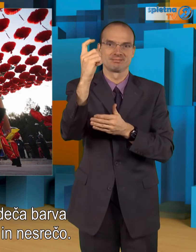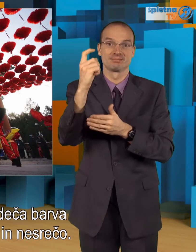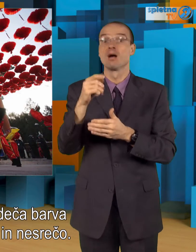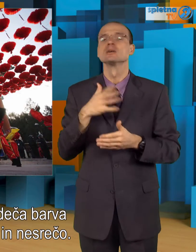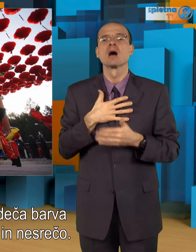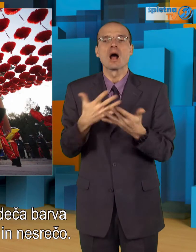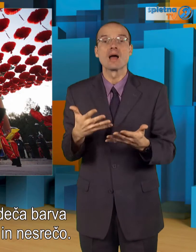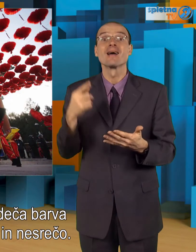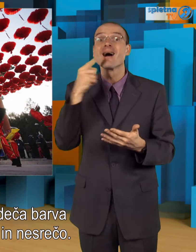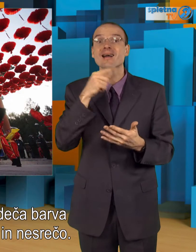nesrečo.